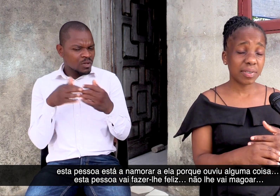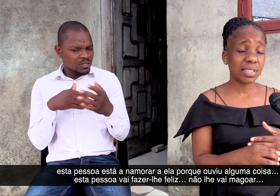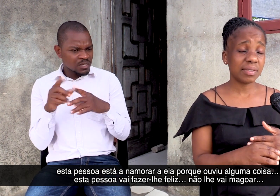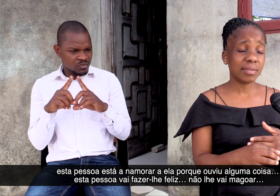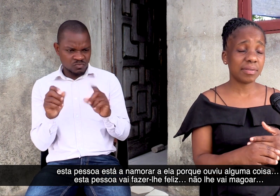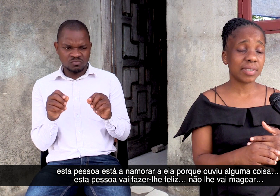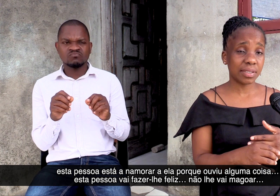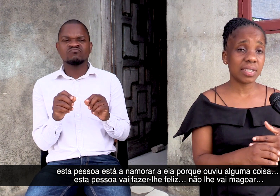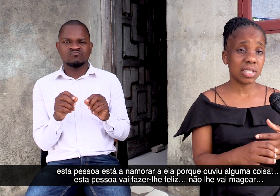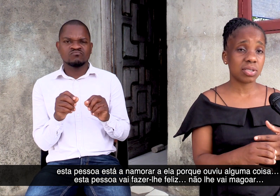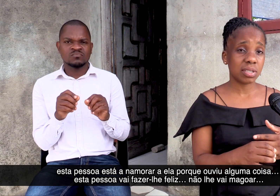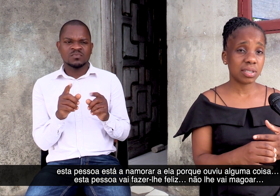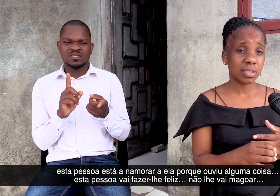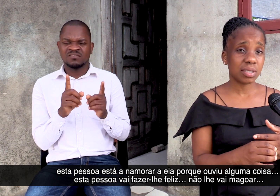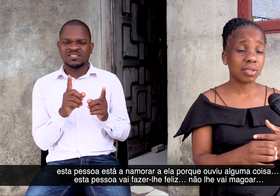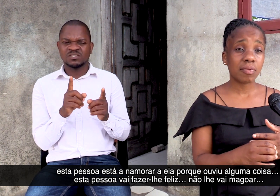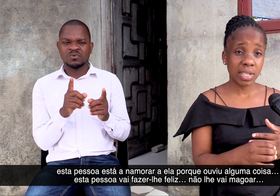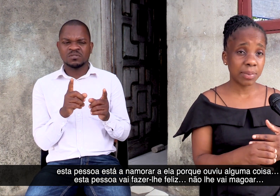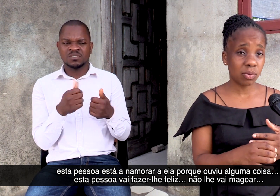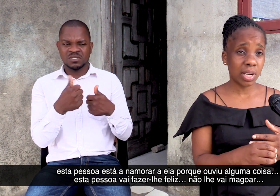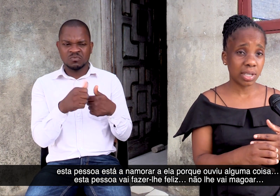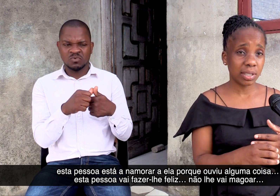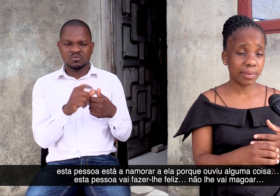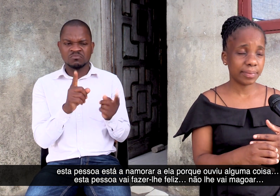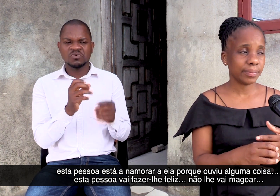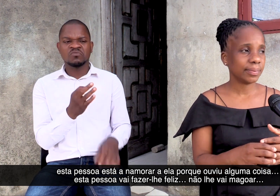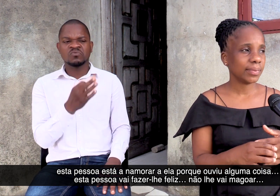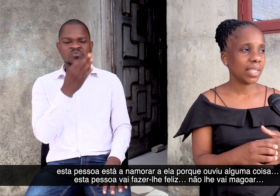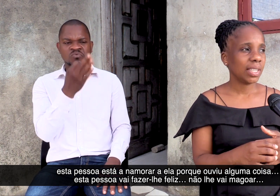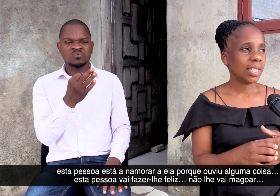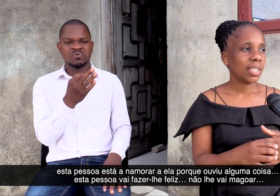Essa pessoa vai lhe fazer feliz, não vai lhe magoar.